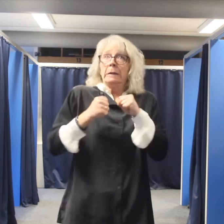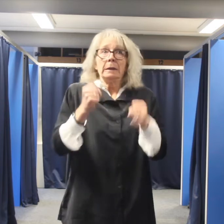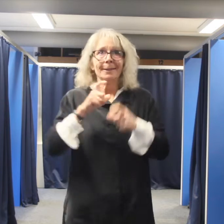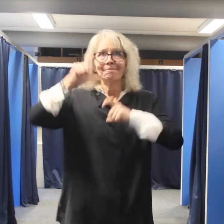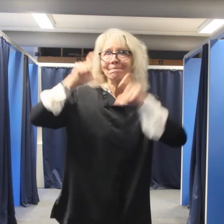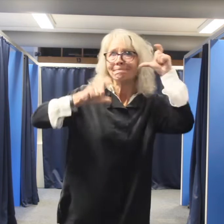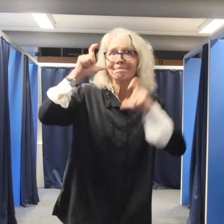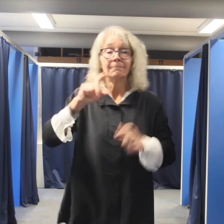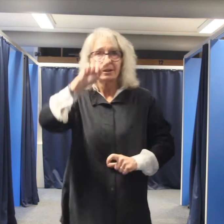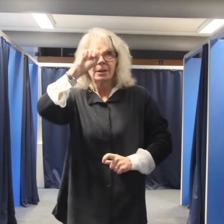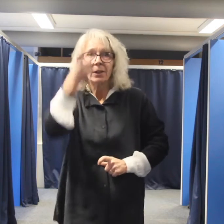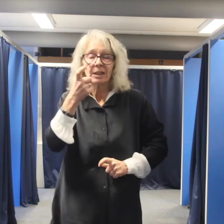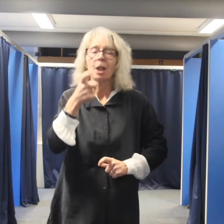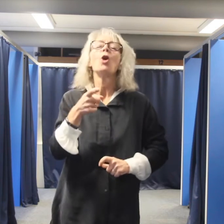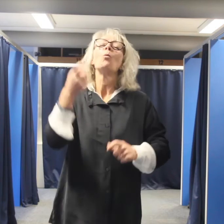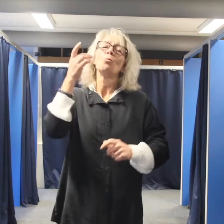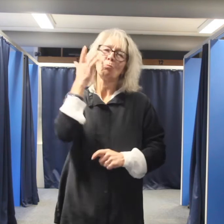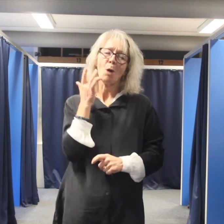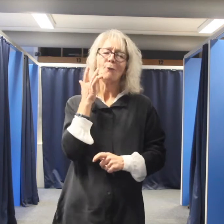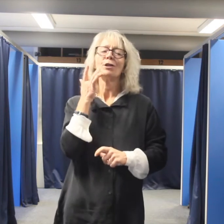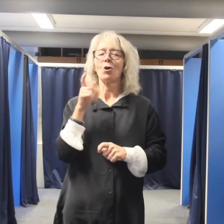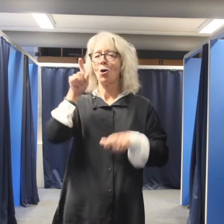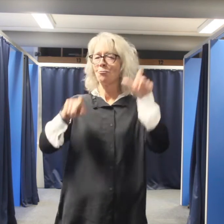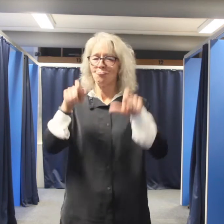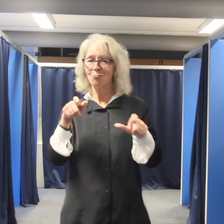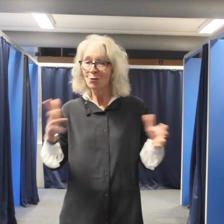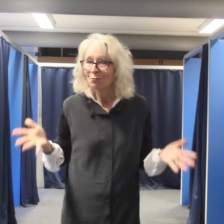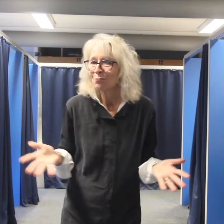vite les professeurs vont mettre les étudiants en confiance et leur permettre